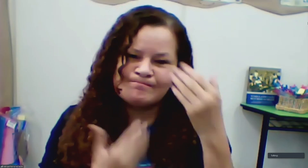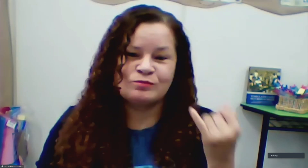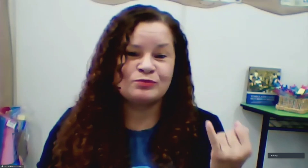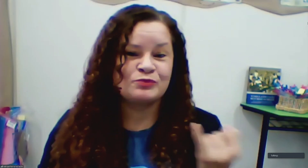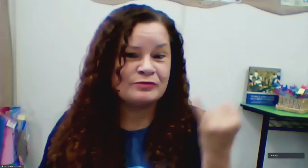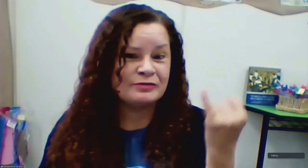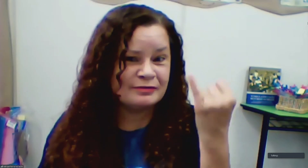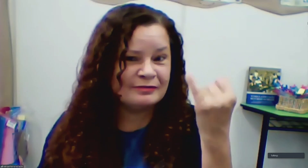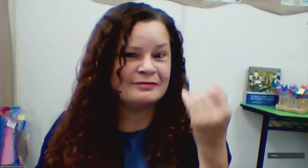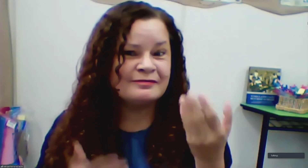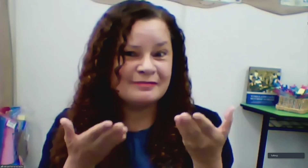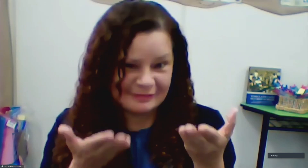Então,